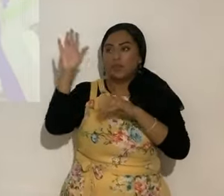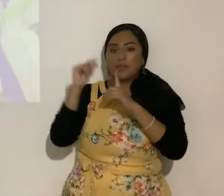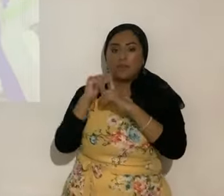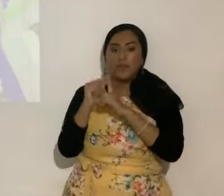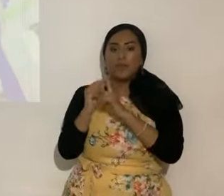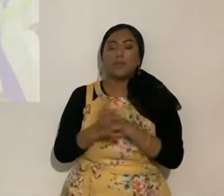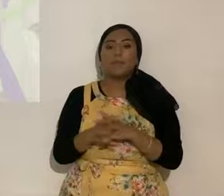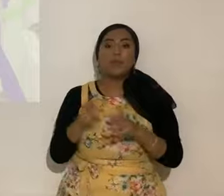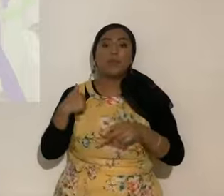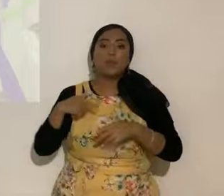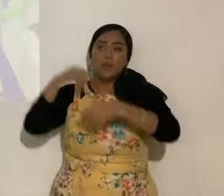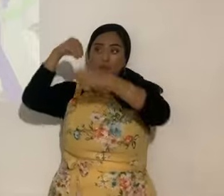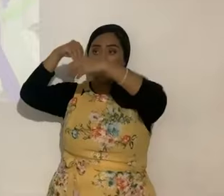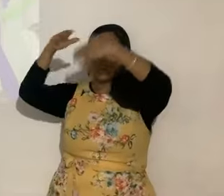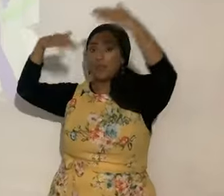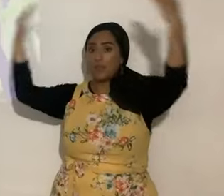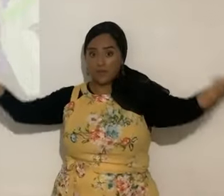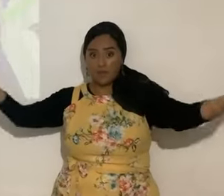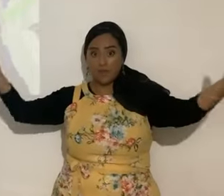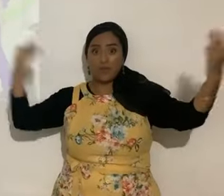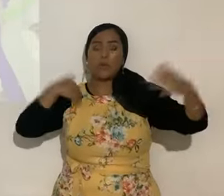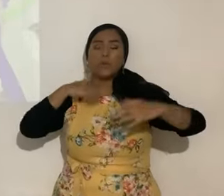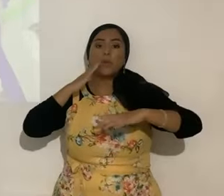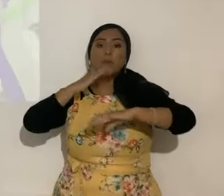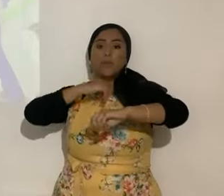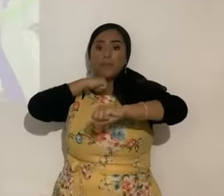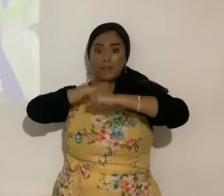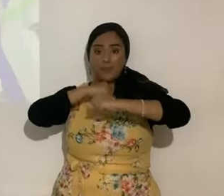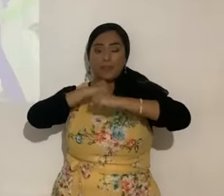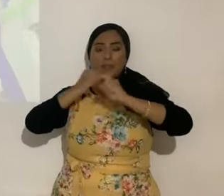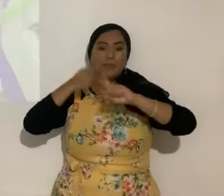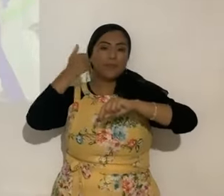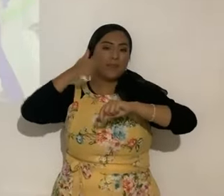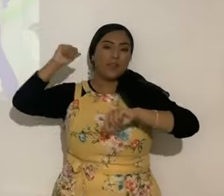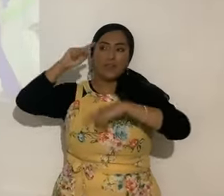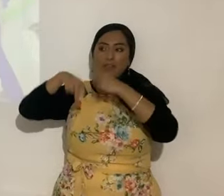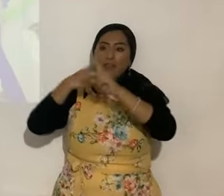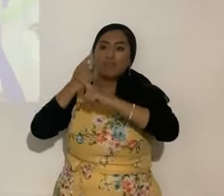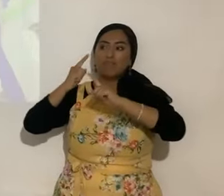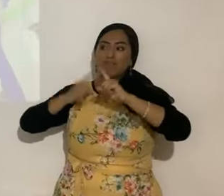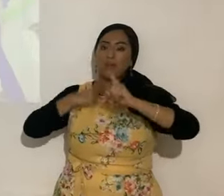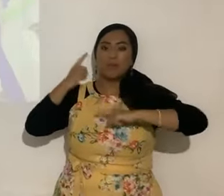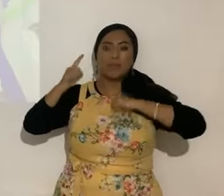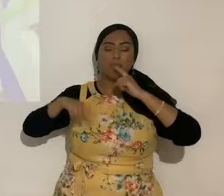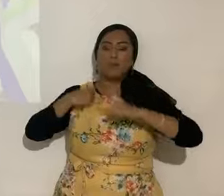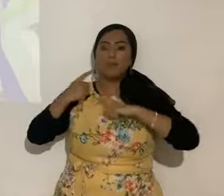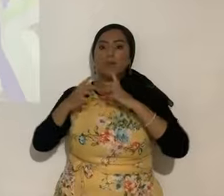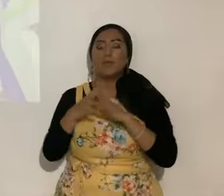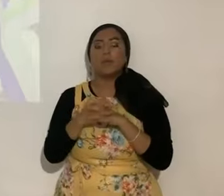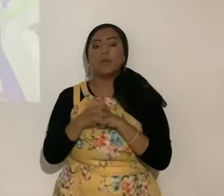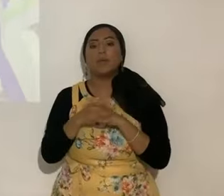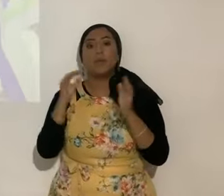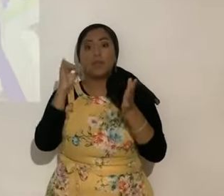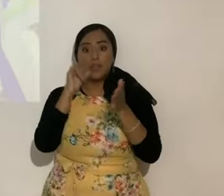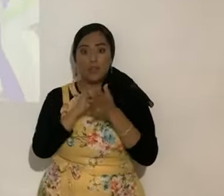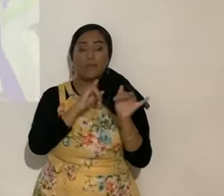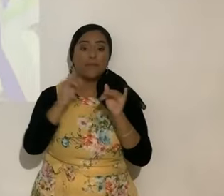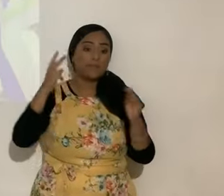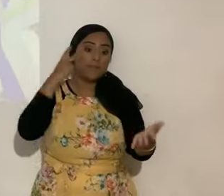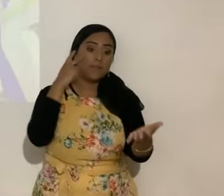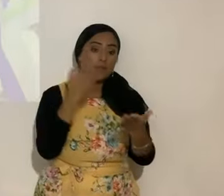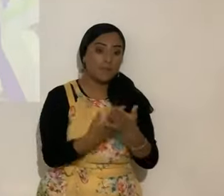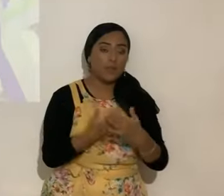Al estar en el cielo, estaremos a salvo de cualquier ataque físico o espiritual y eso será prueba